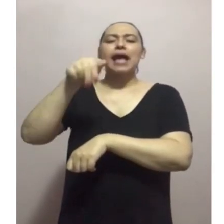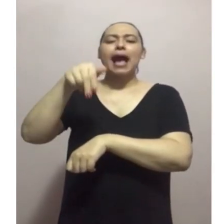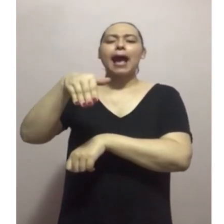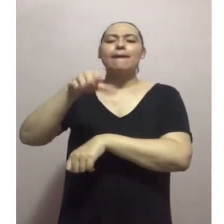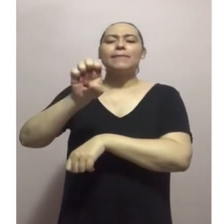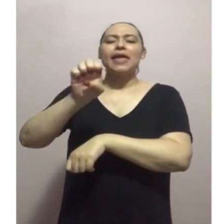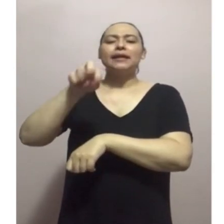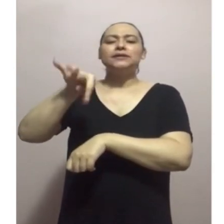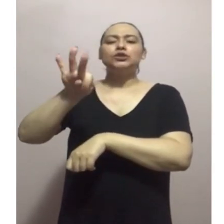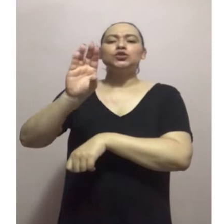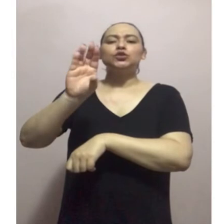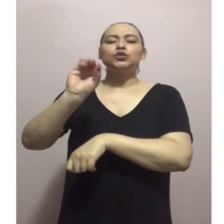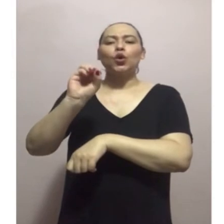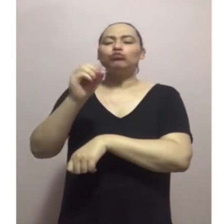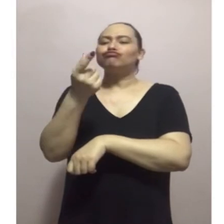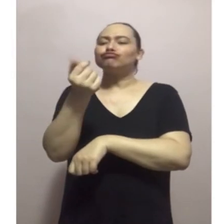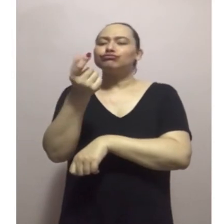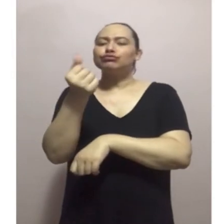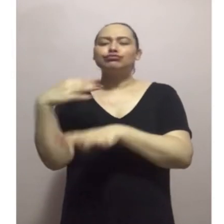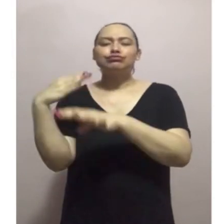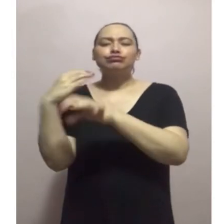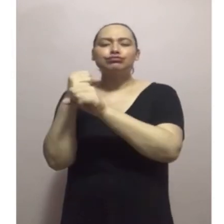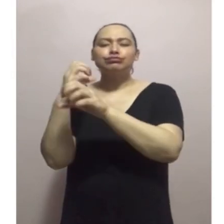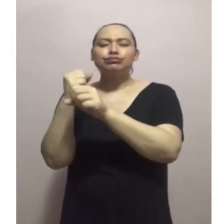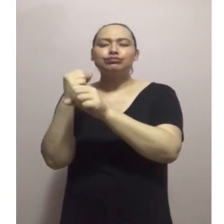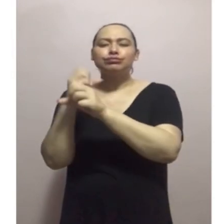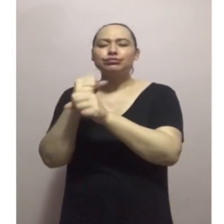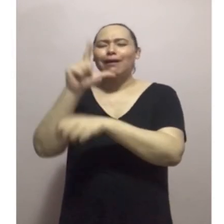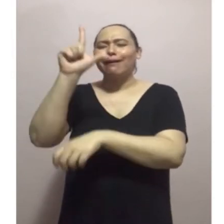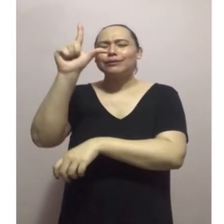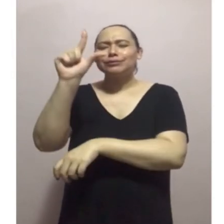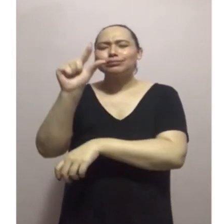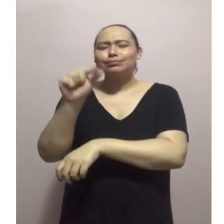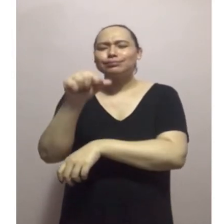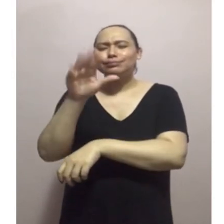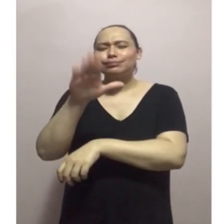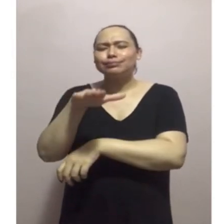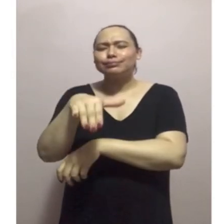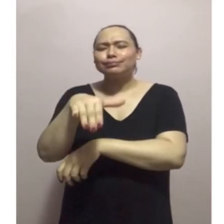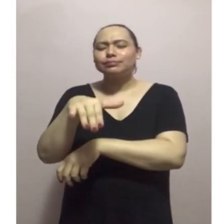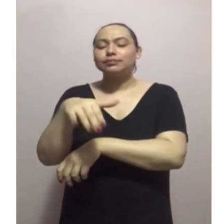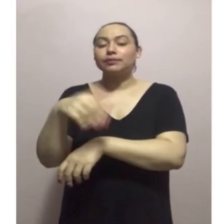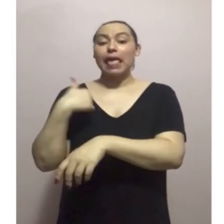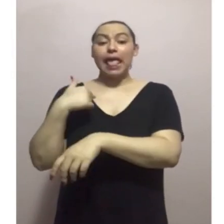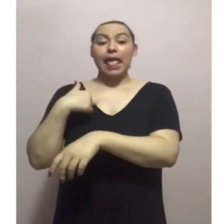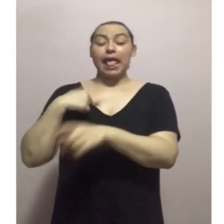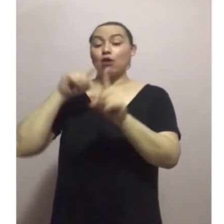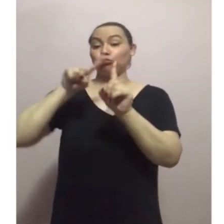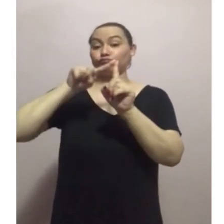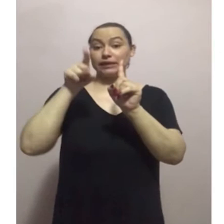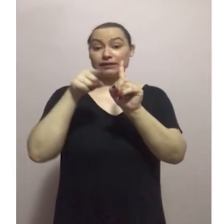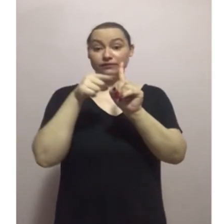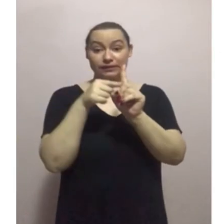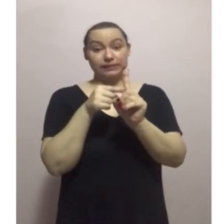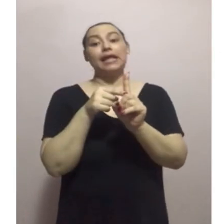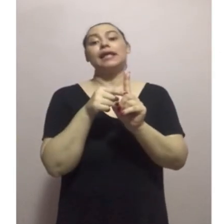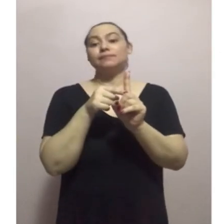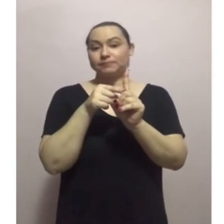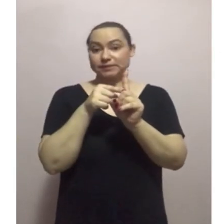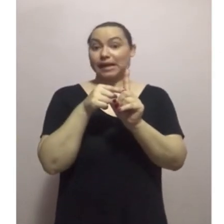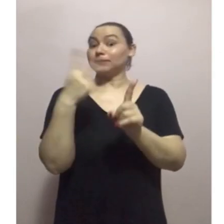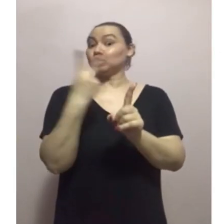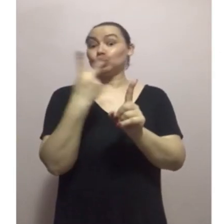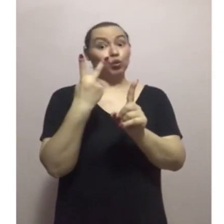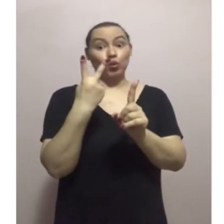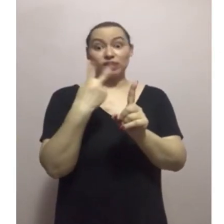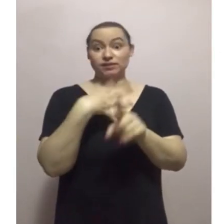primeiro me impressionou no cinema era a carga de trabalho, né? Eu, como você sabe, engravidei muito em